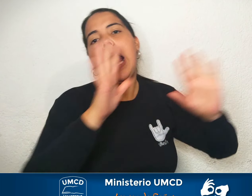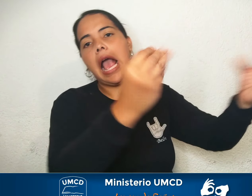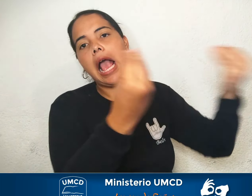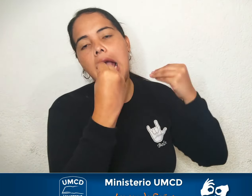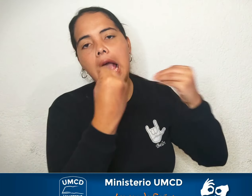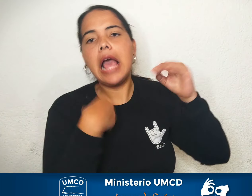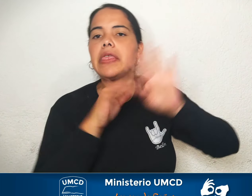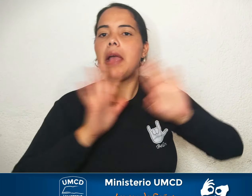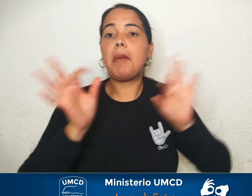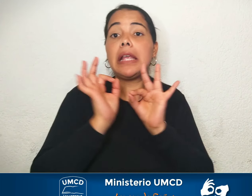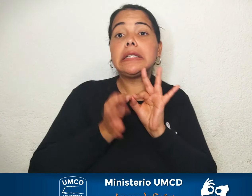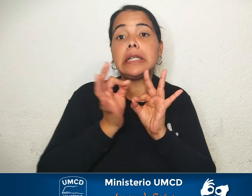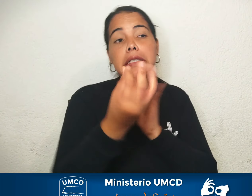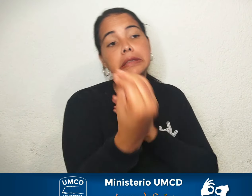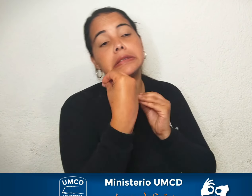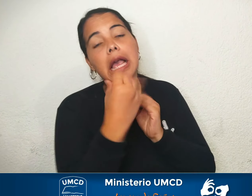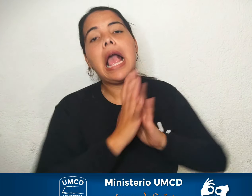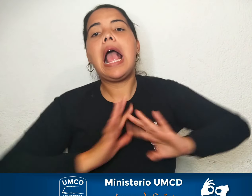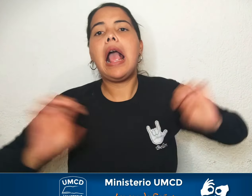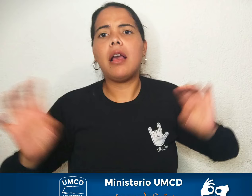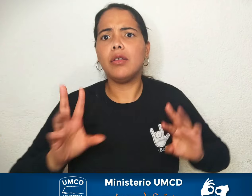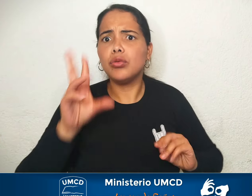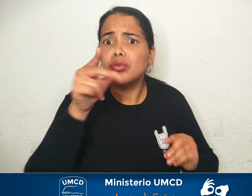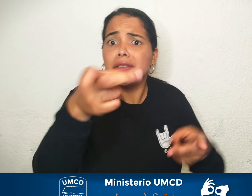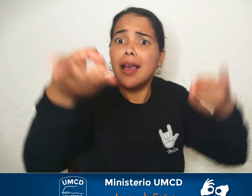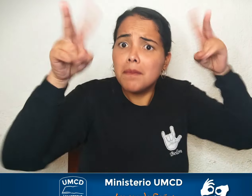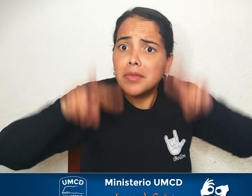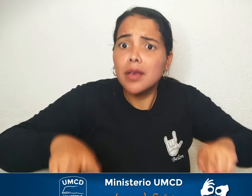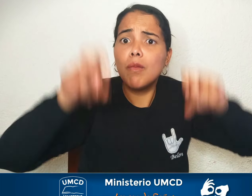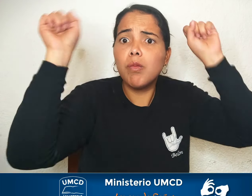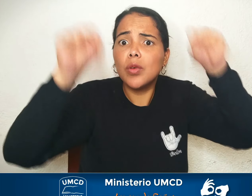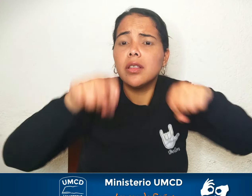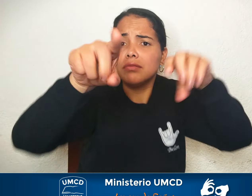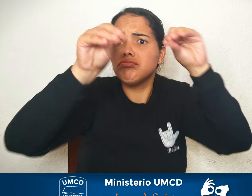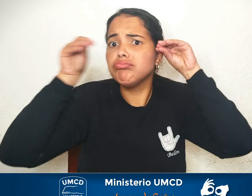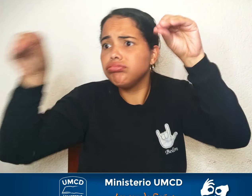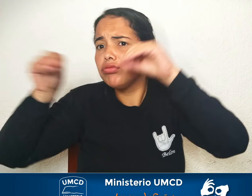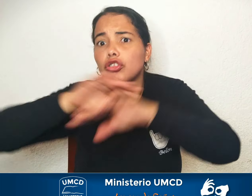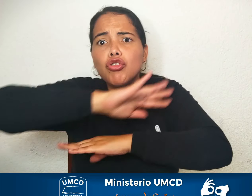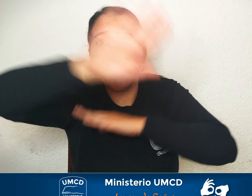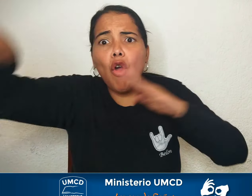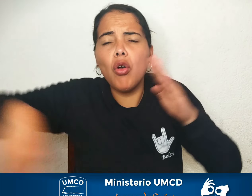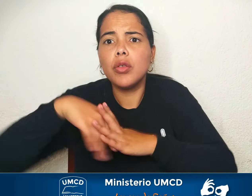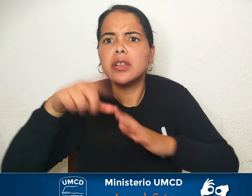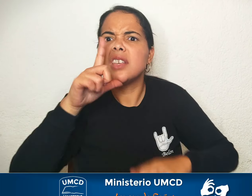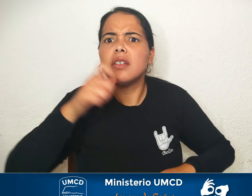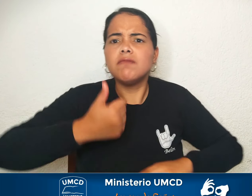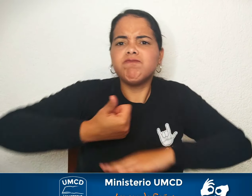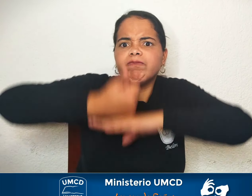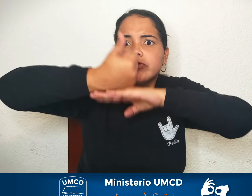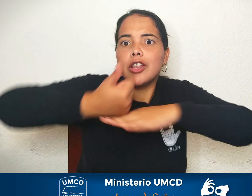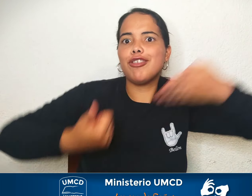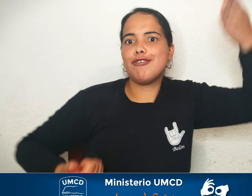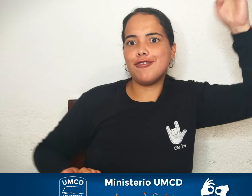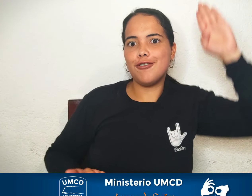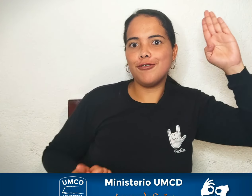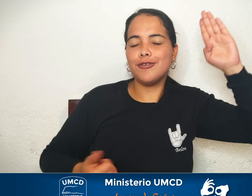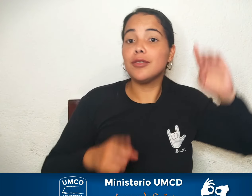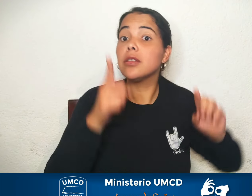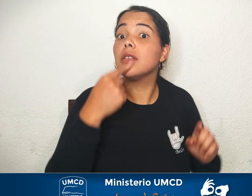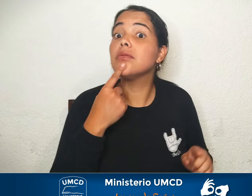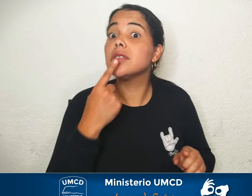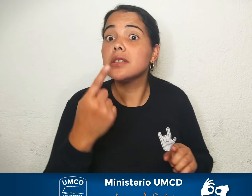Dios no necesita de un hombre para transformar nuestras vidas. Dios tiene todo el poder para hacerlo. Pero Él